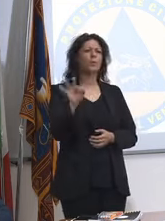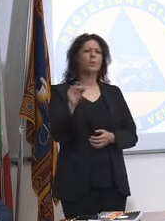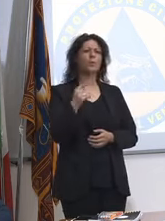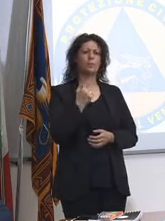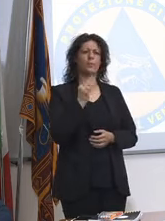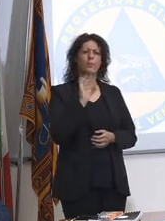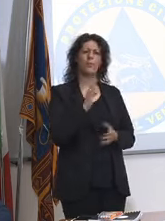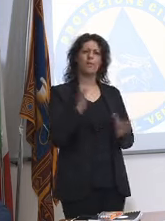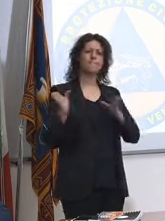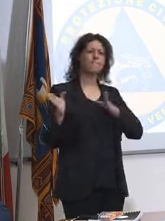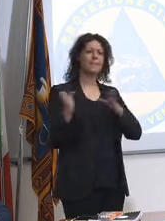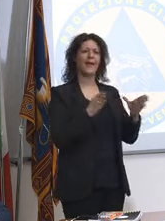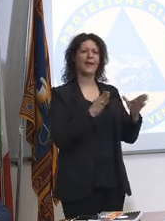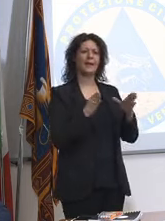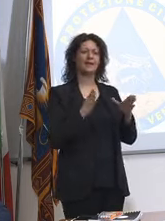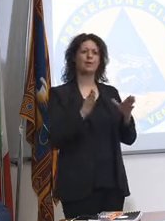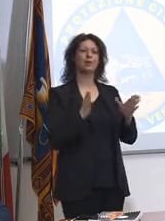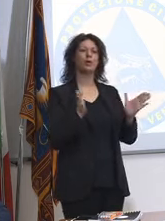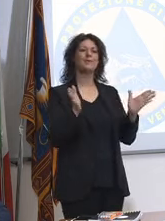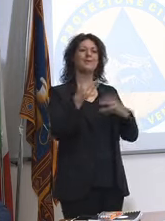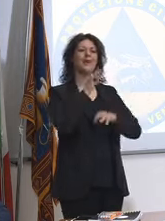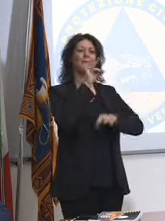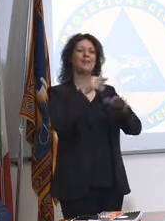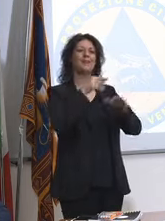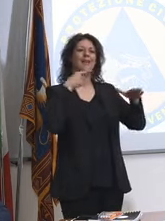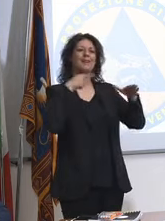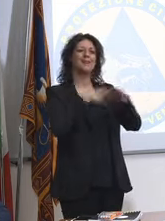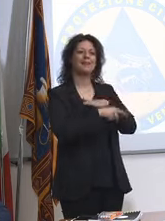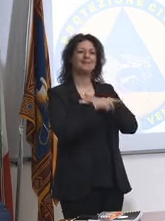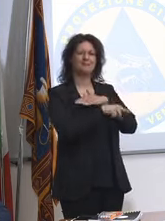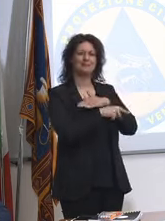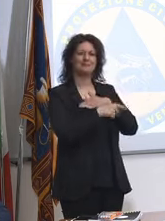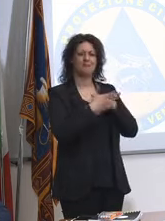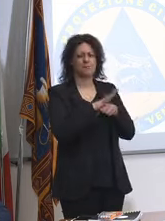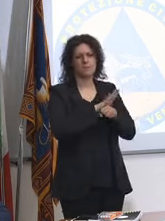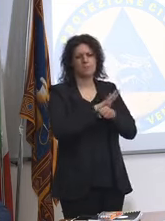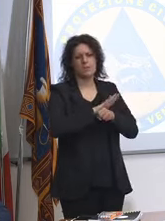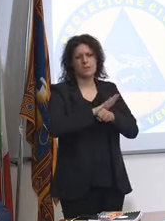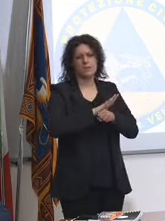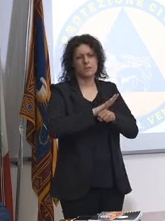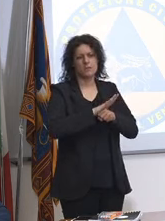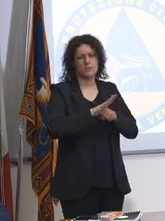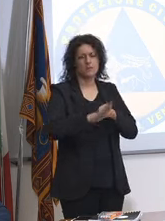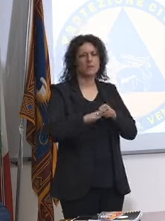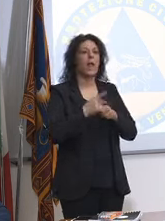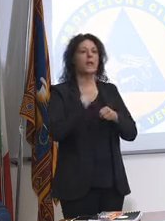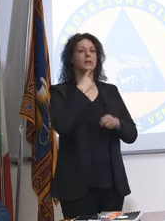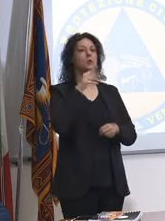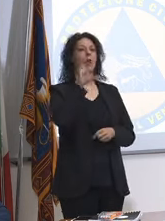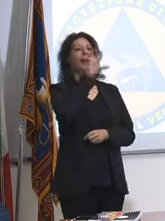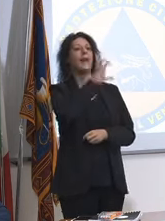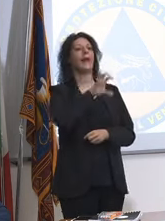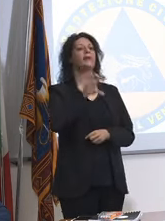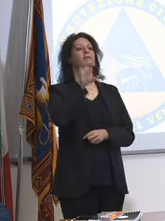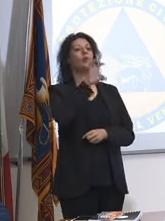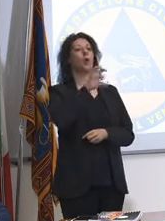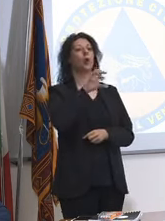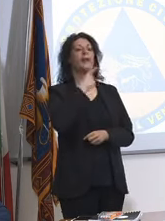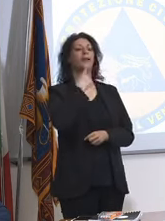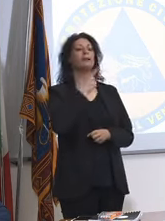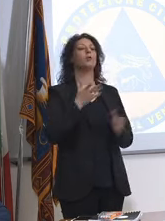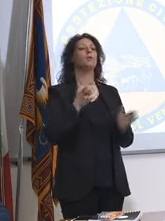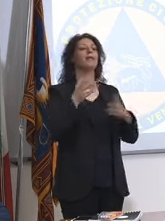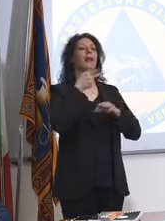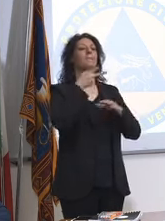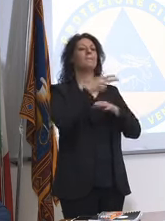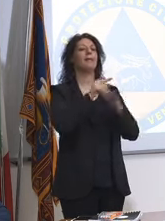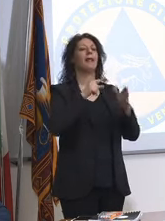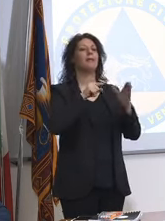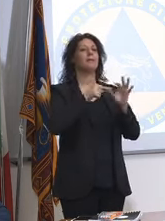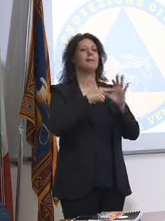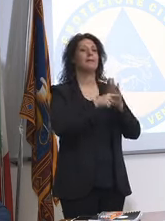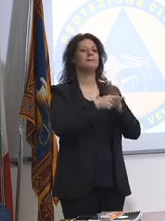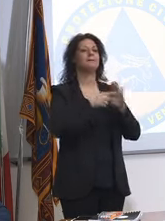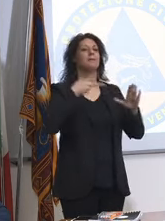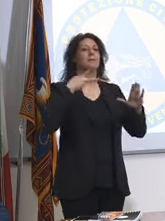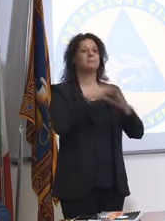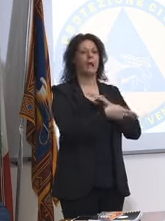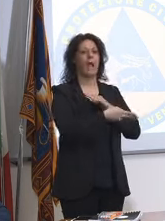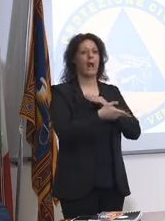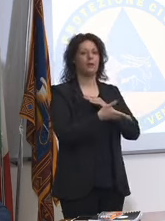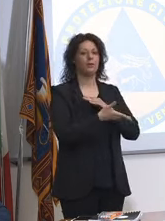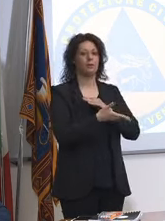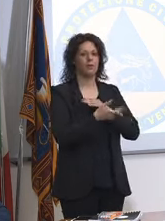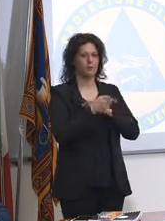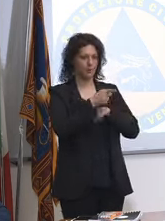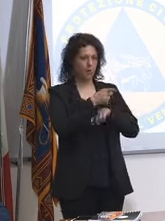che la regione ha tagliato di metà le terapie intensive sbagliando anche a leggere i dati, penso che si qualifichi da solo chi dice sta roba. Però al di là